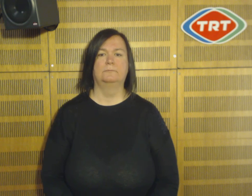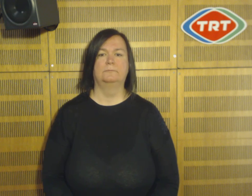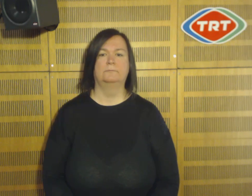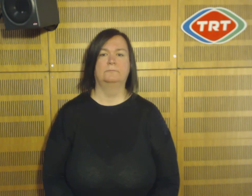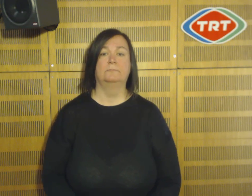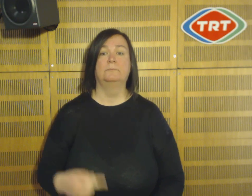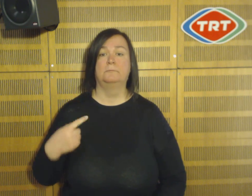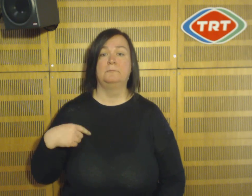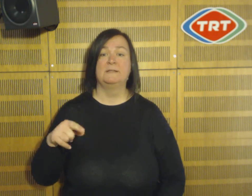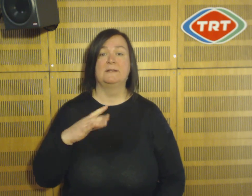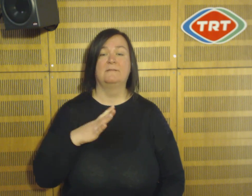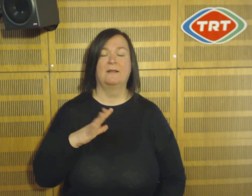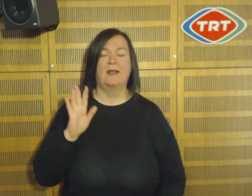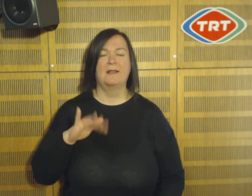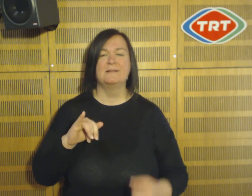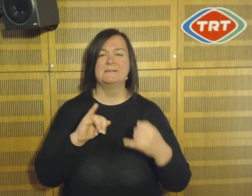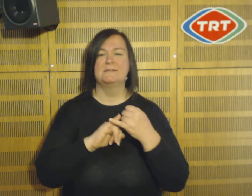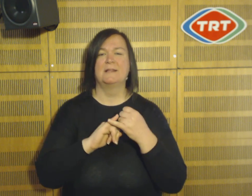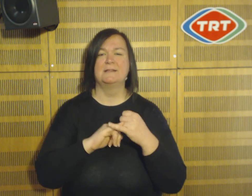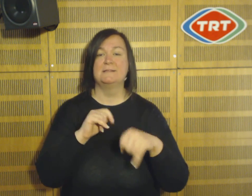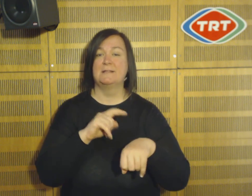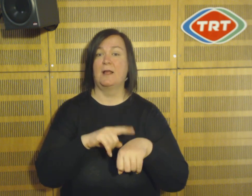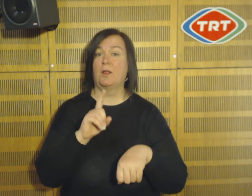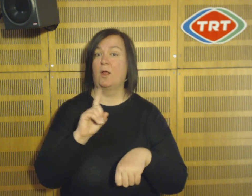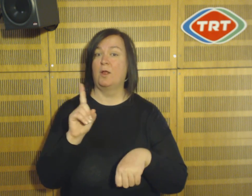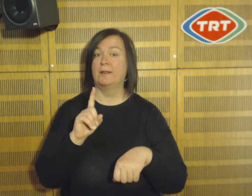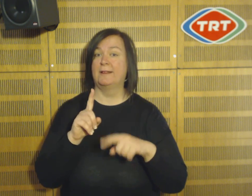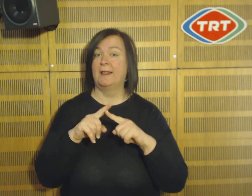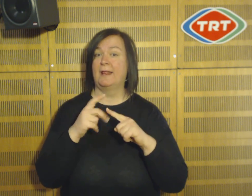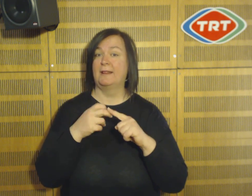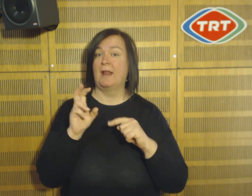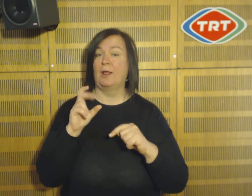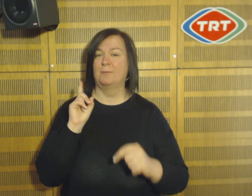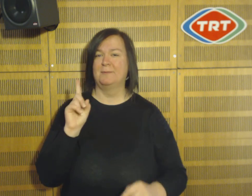biz de varız her salı saat 10'da TRT Radyo